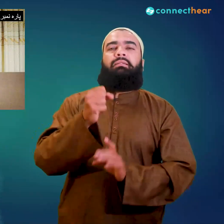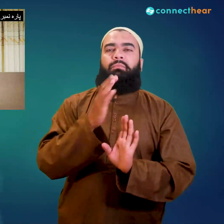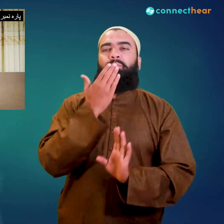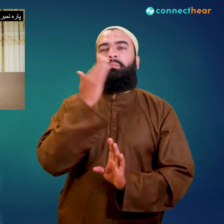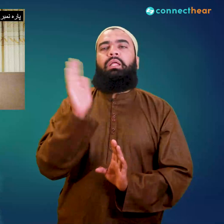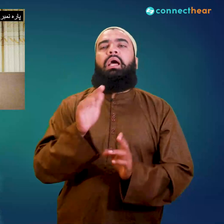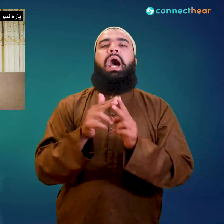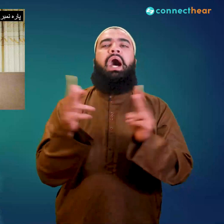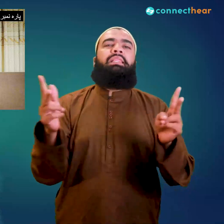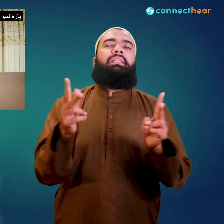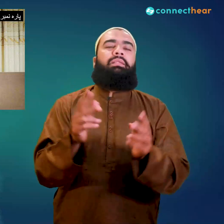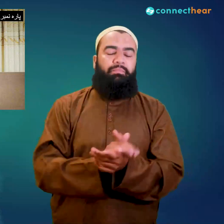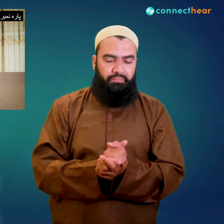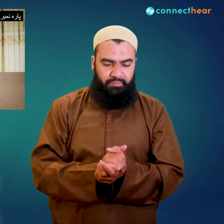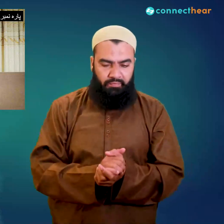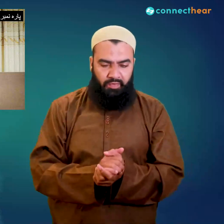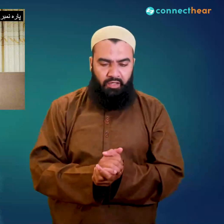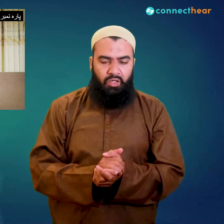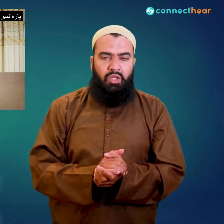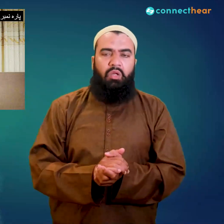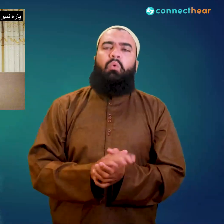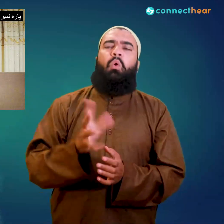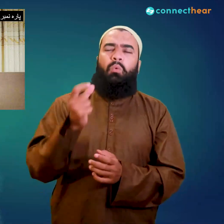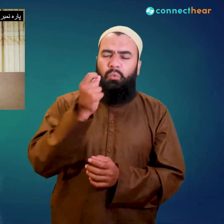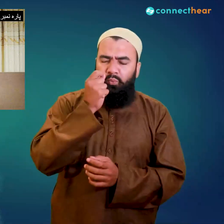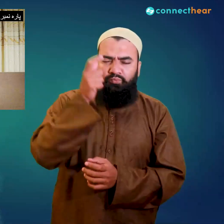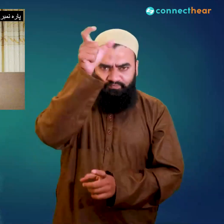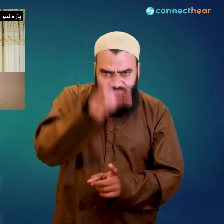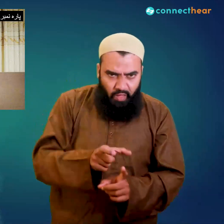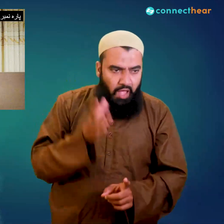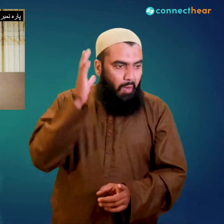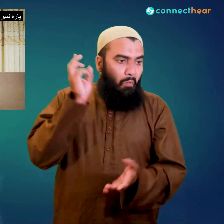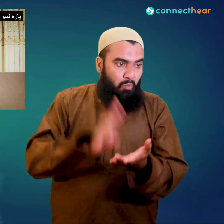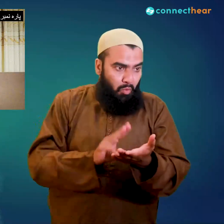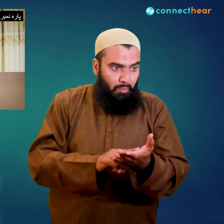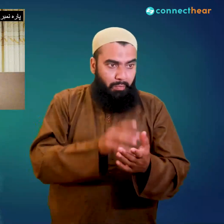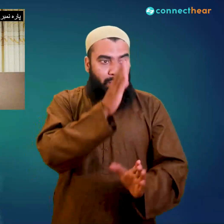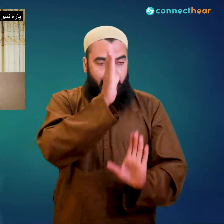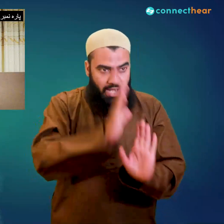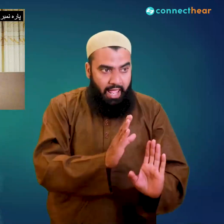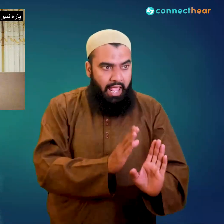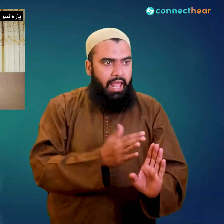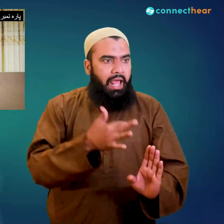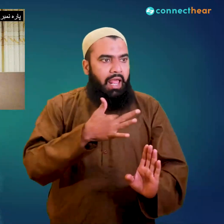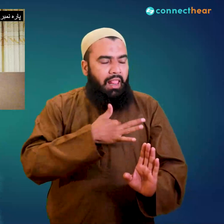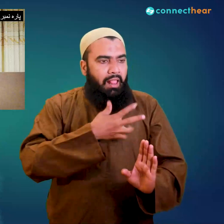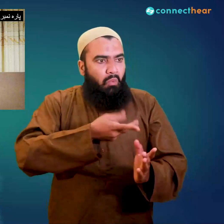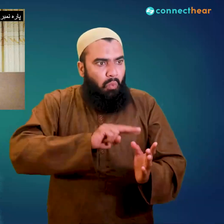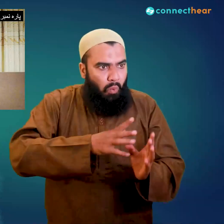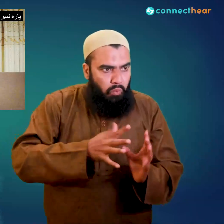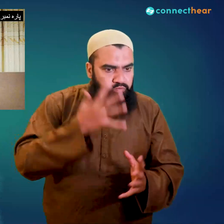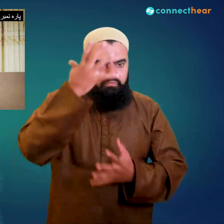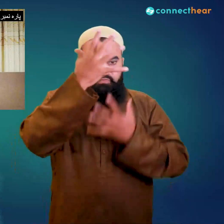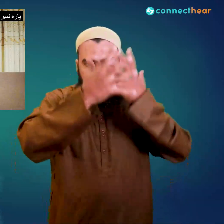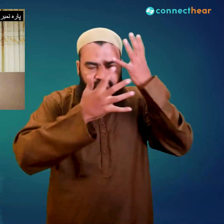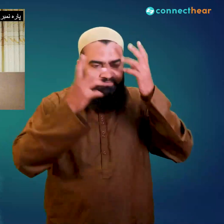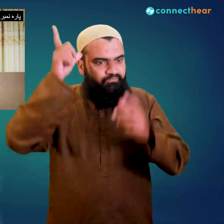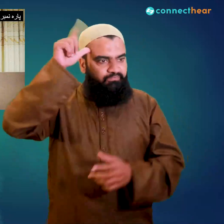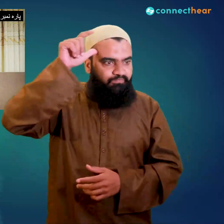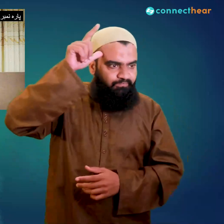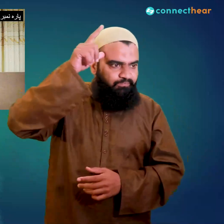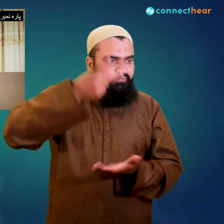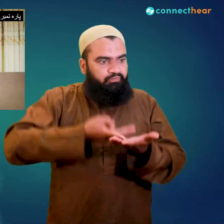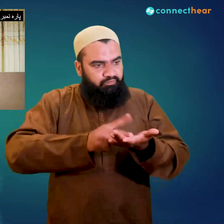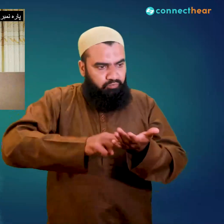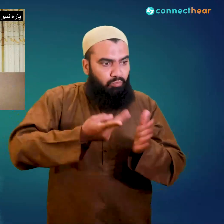نیک لوگوں کی خصلت میں شامل ہے کہ مصیبت جب آتی ہے تو وہ فریاد اللہ ہی سے کرتے ہیں، اس مشکل اور پریشانی